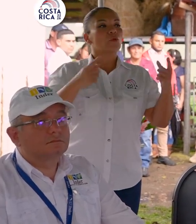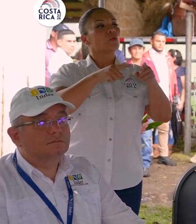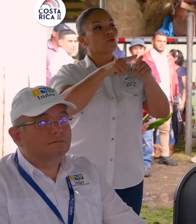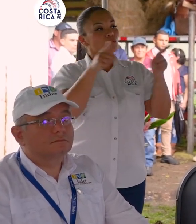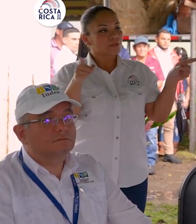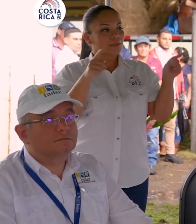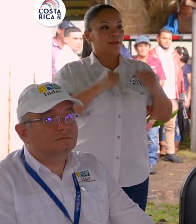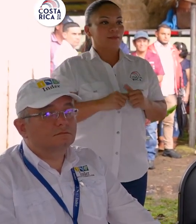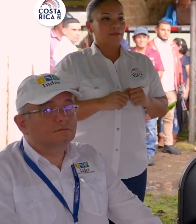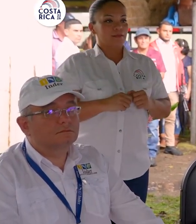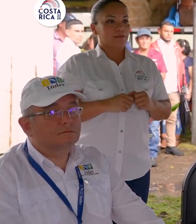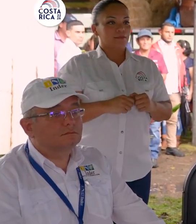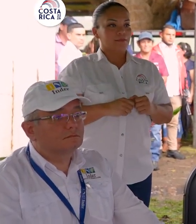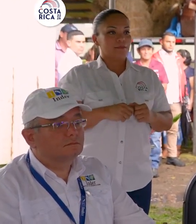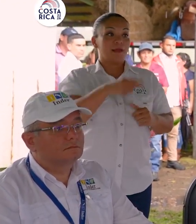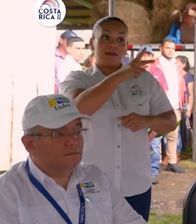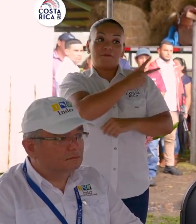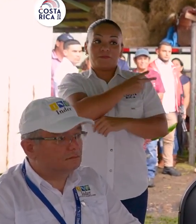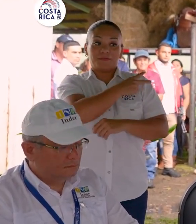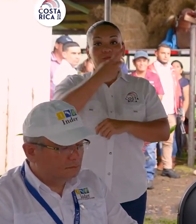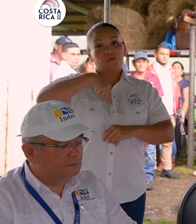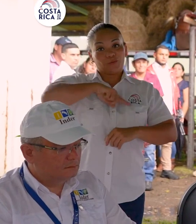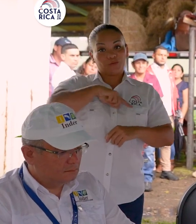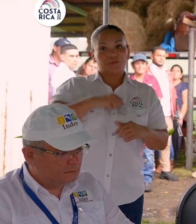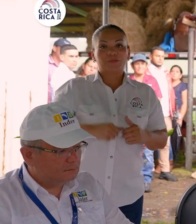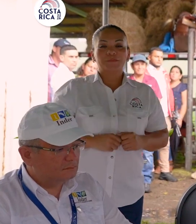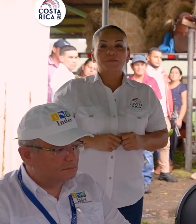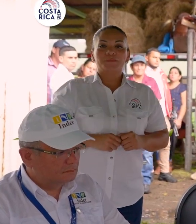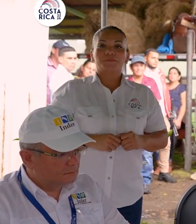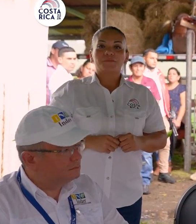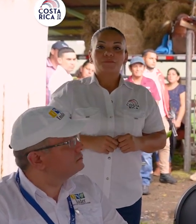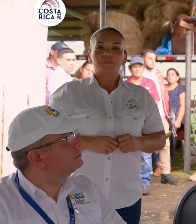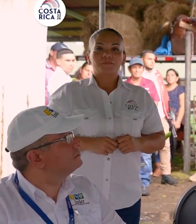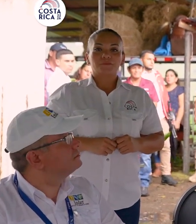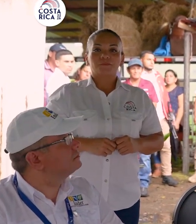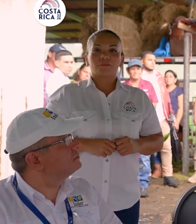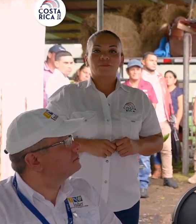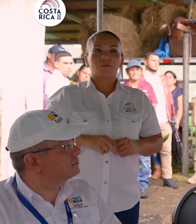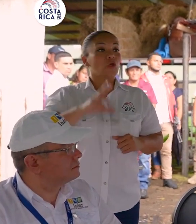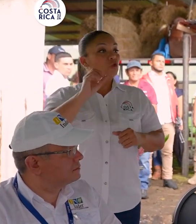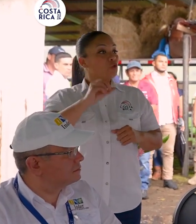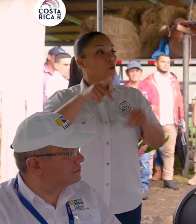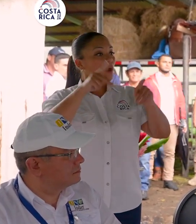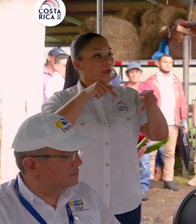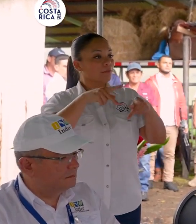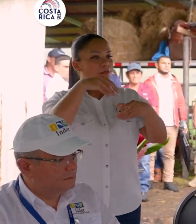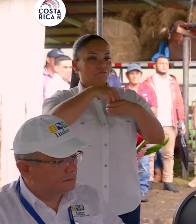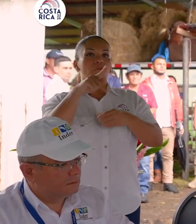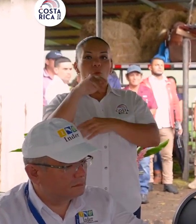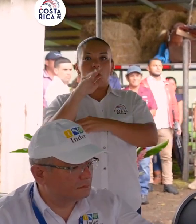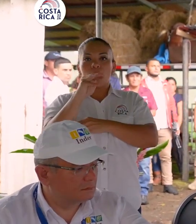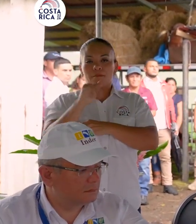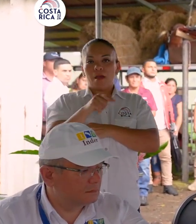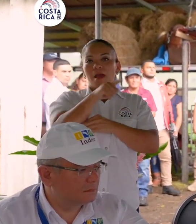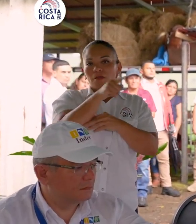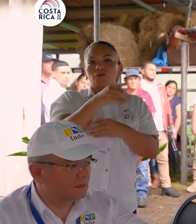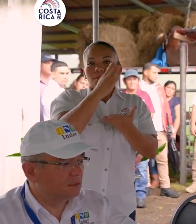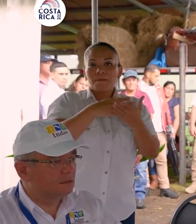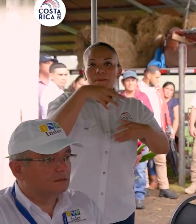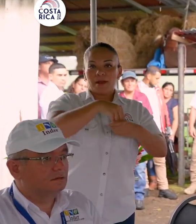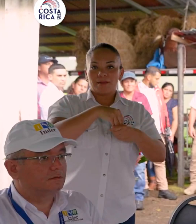Ustedes son el patrón. No la gente de La Poma en particular, que son parte